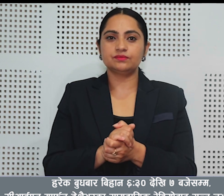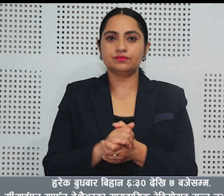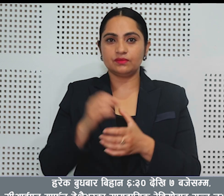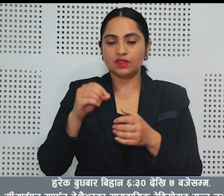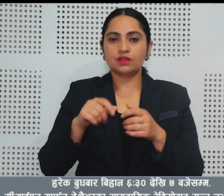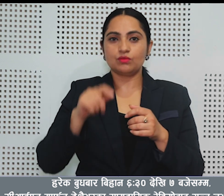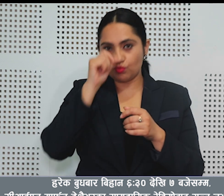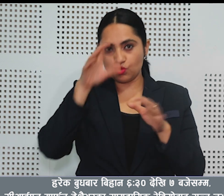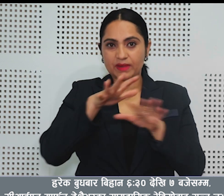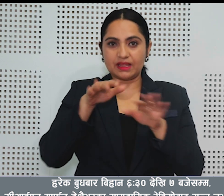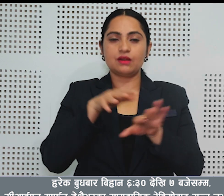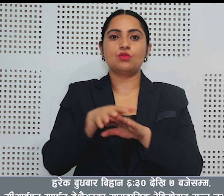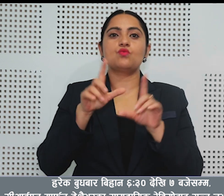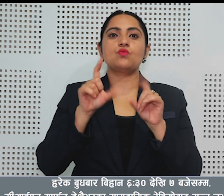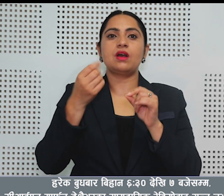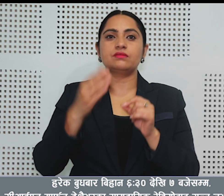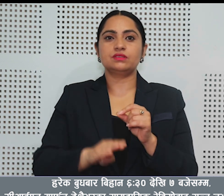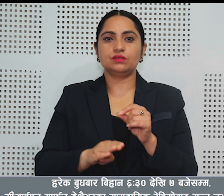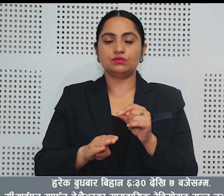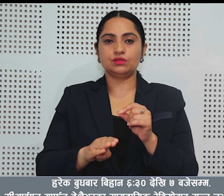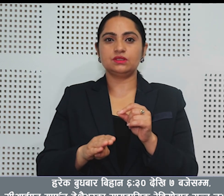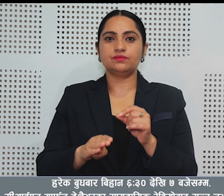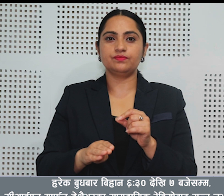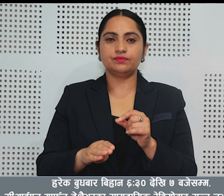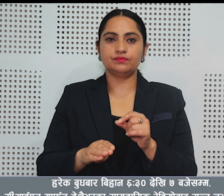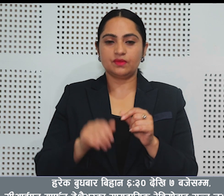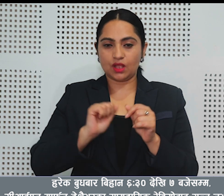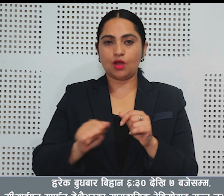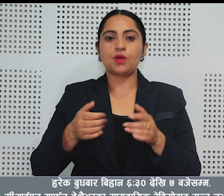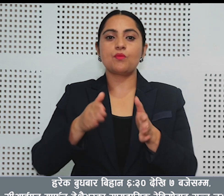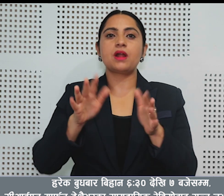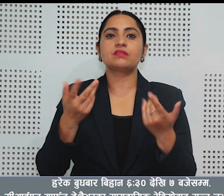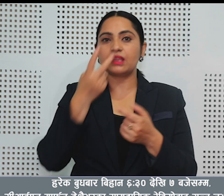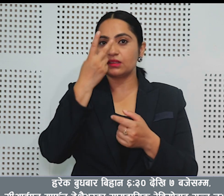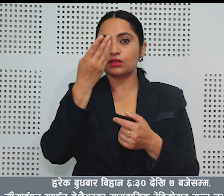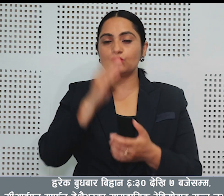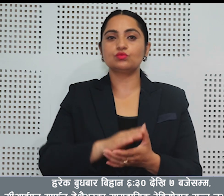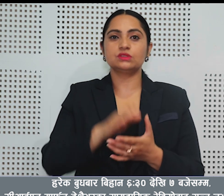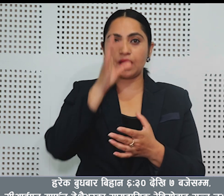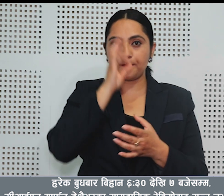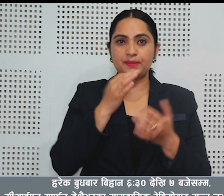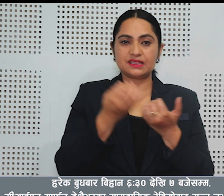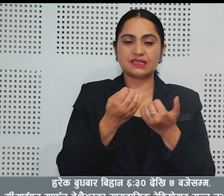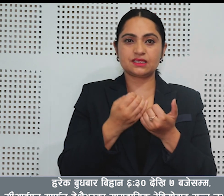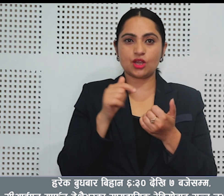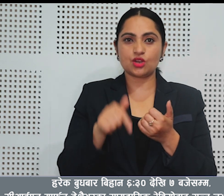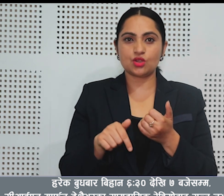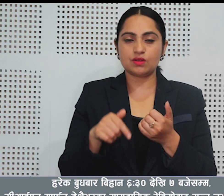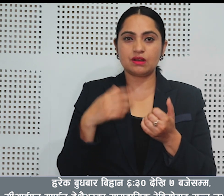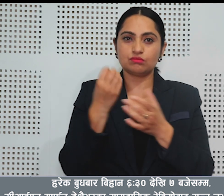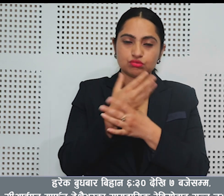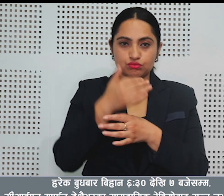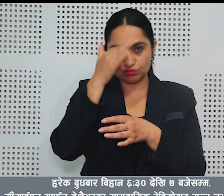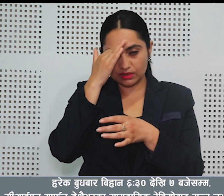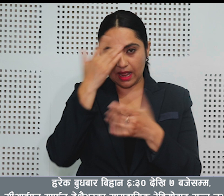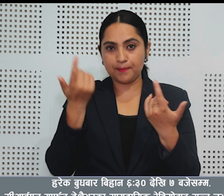पूर्वाधारहरू ती कुराहरू चाहिँ चाहियो। ती दुईवटा कुराहरू चाहियो। अबको बाटो चाहिँ तपाईँले के देख्नुहुन्छ? विशेष गरी अहिले विपदकै